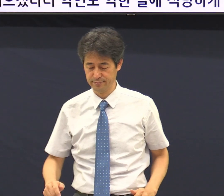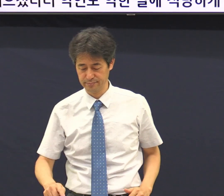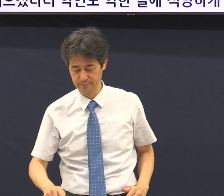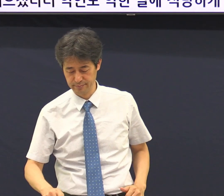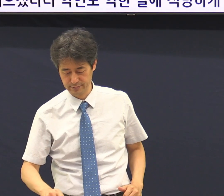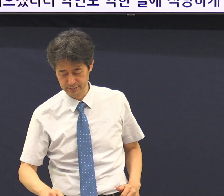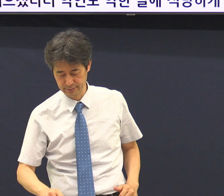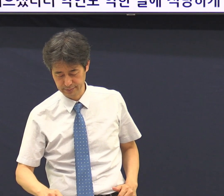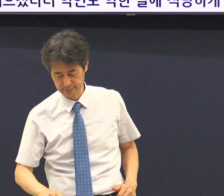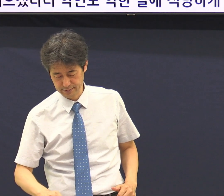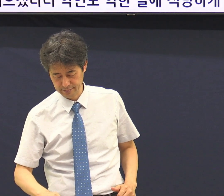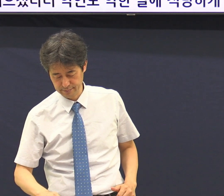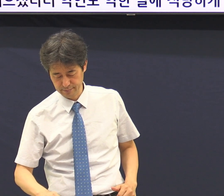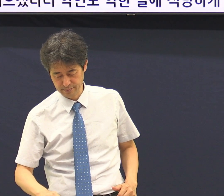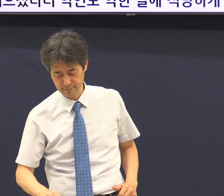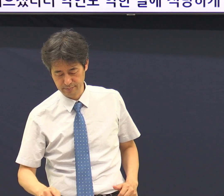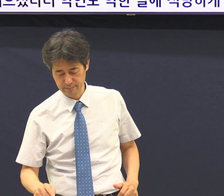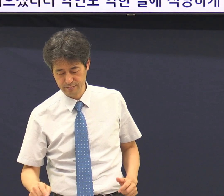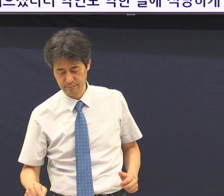하나님의 섭리로 정해져 있는 것입니다.